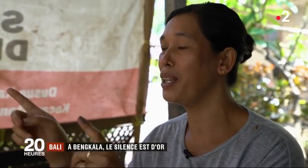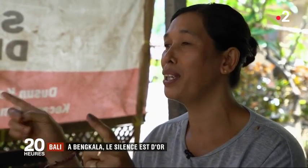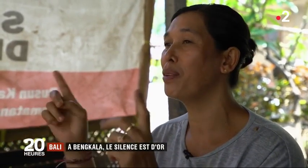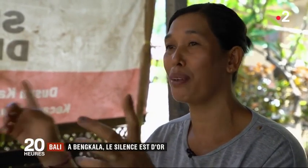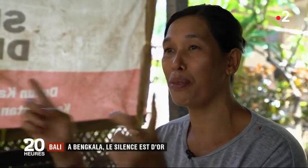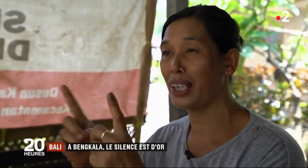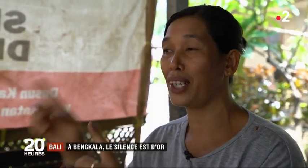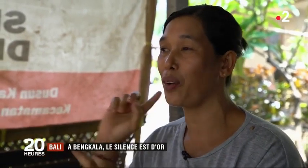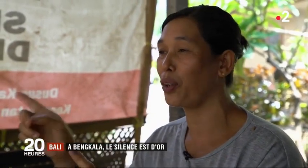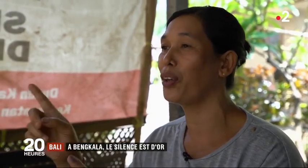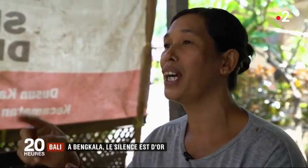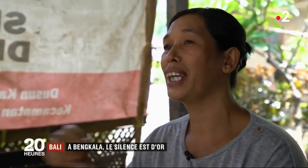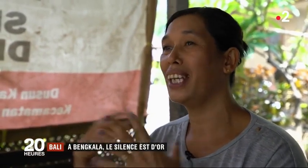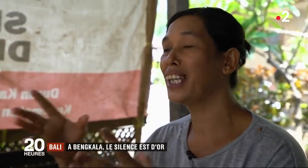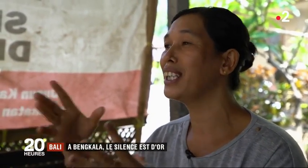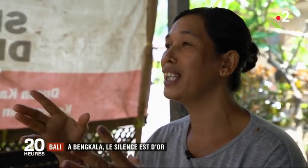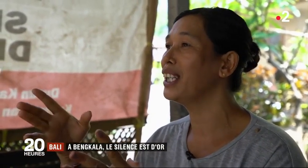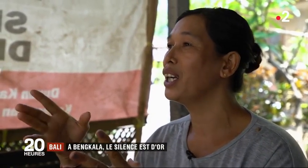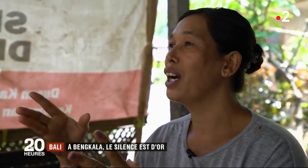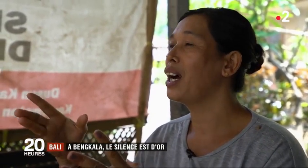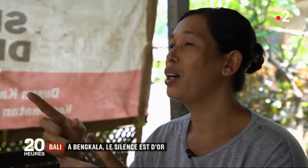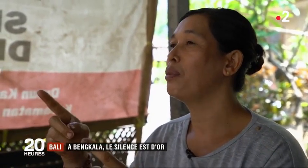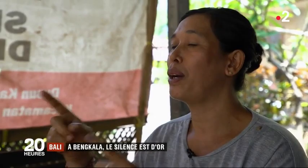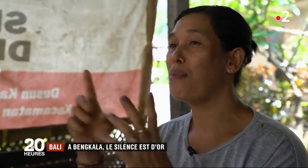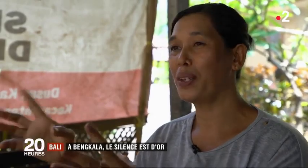Mais très vite, je suis tombée amoureuse de lui.